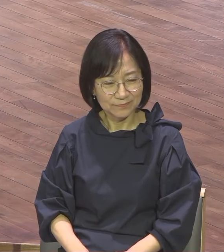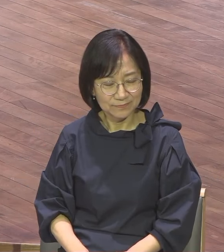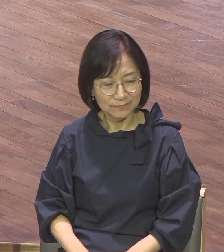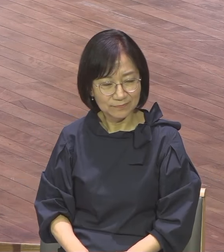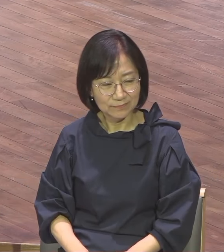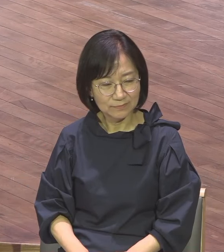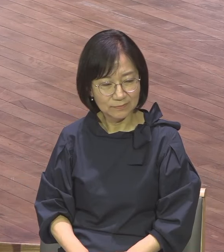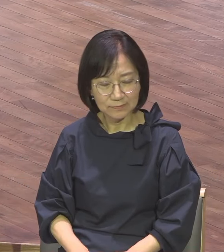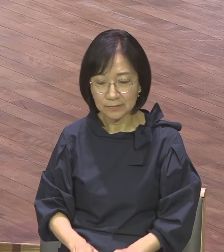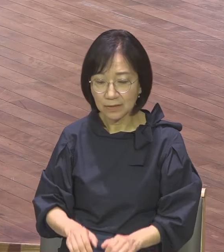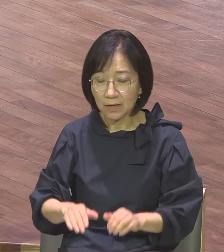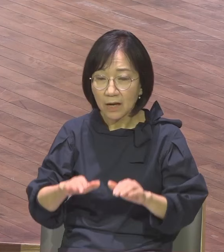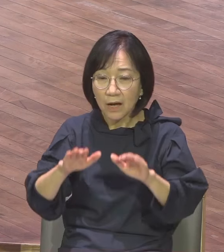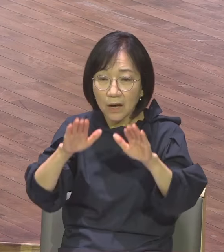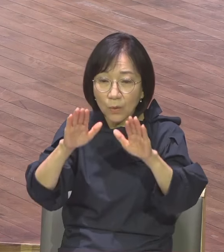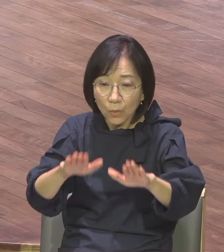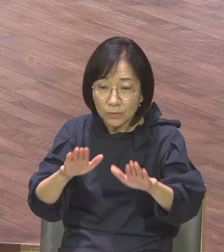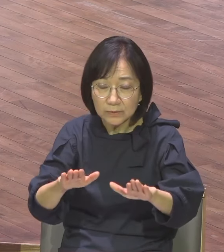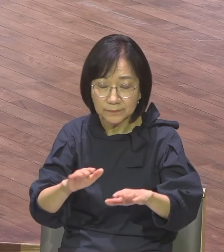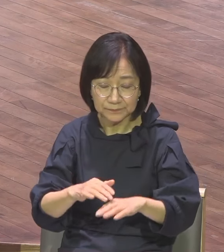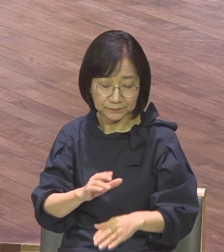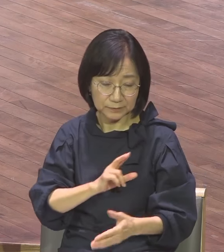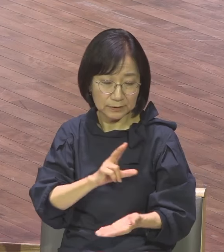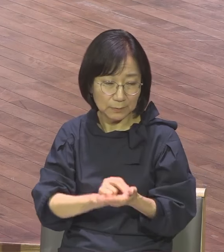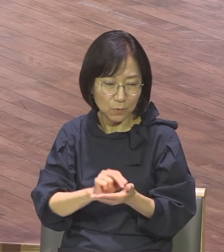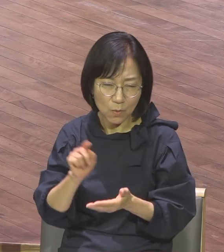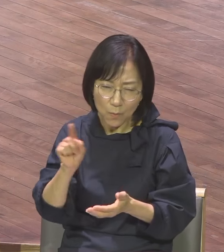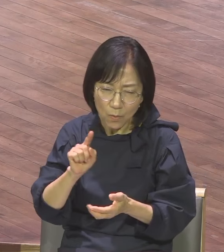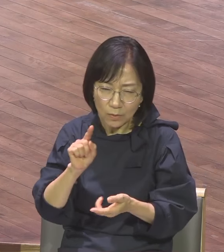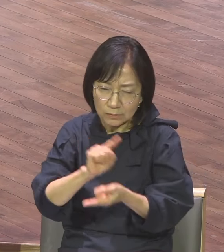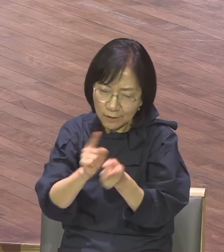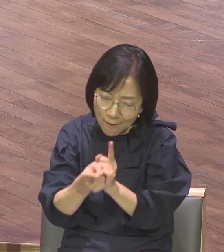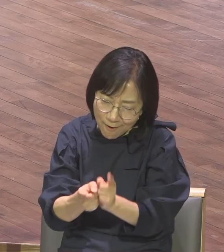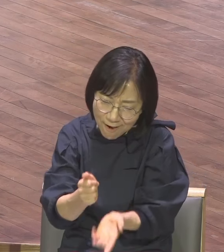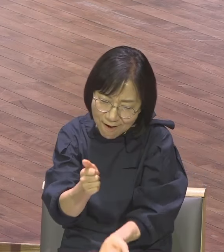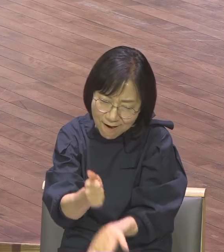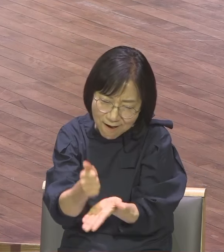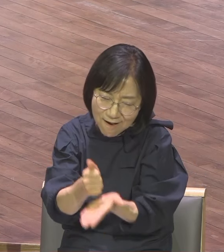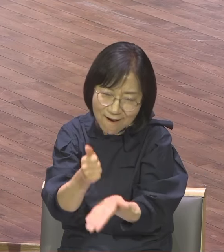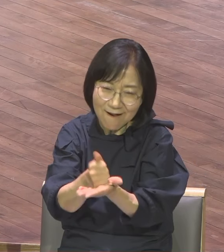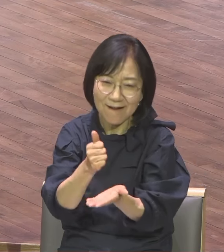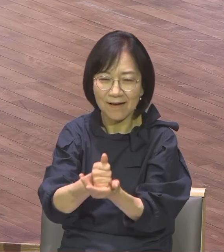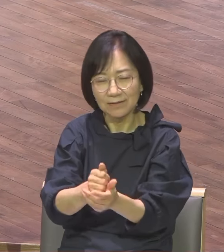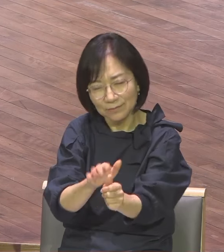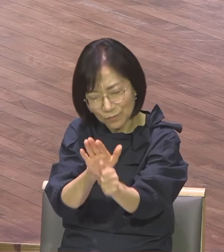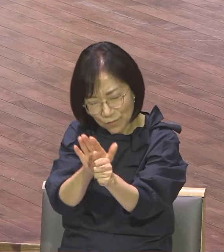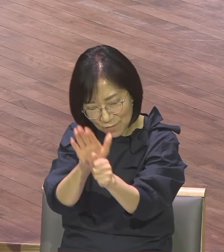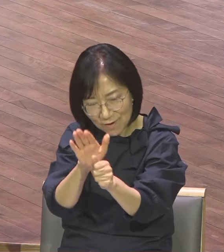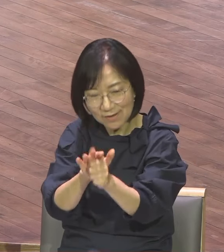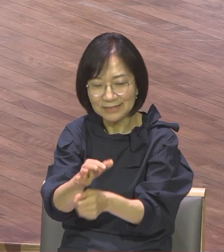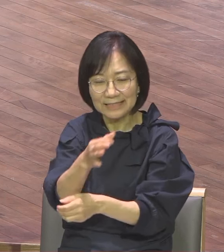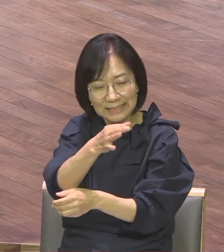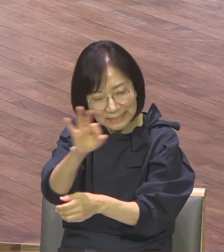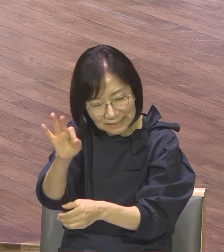우리 오늘 제목이 뭡니까? 서로 세워주는 공동체. 서로 칭찬하고 서로 인정하고 세워주는